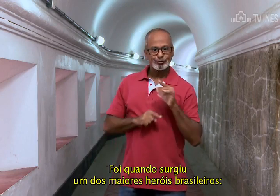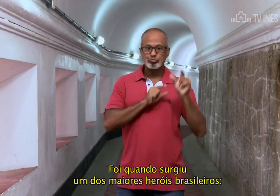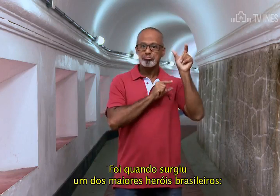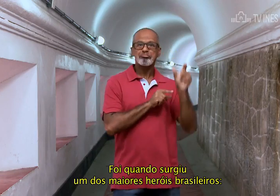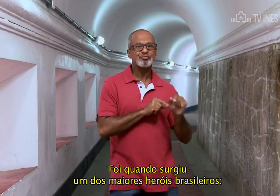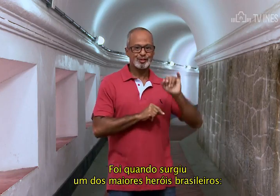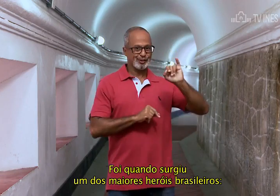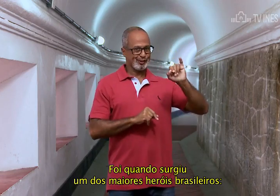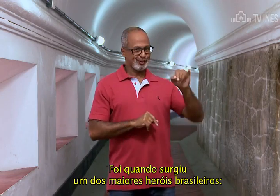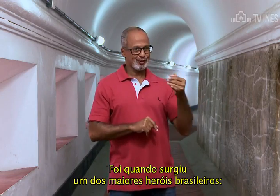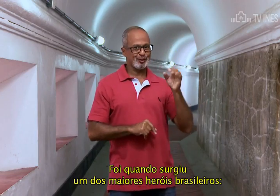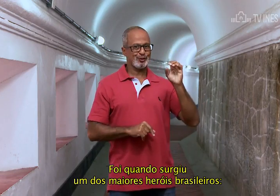brasileiros,